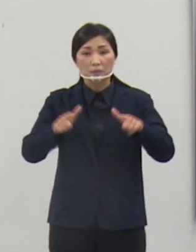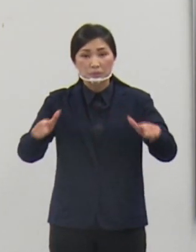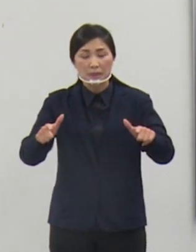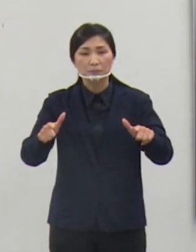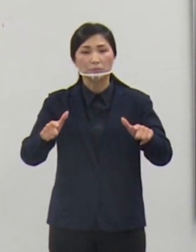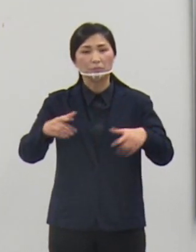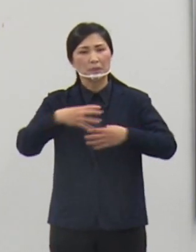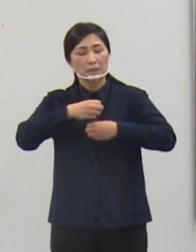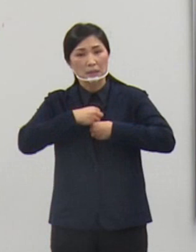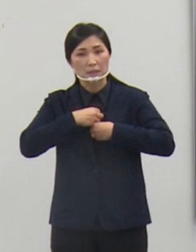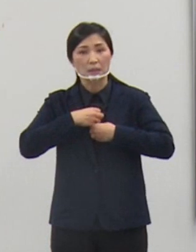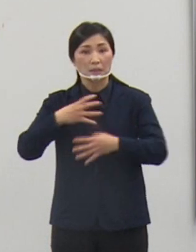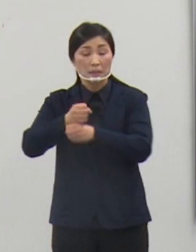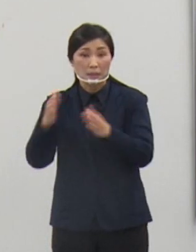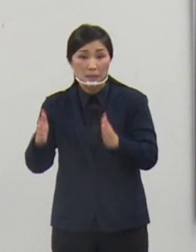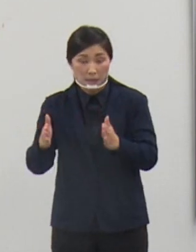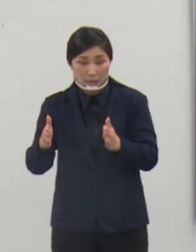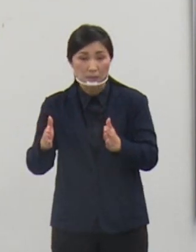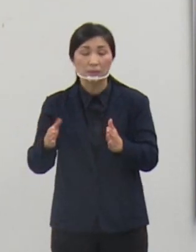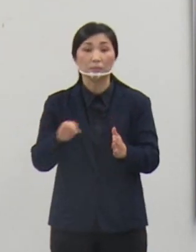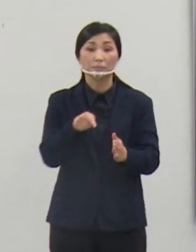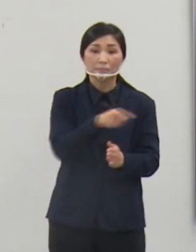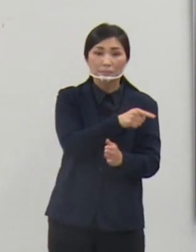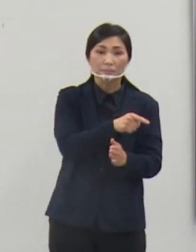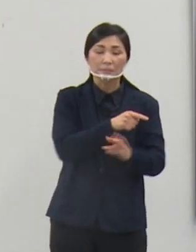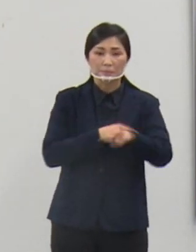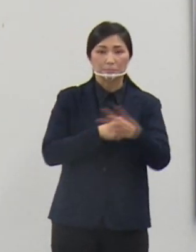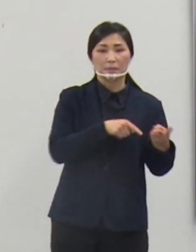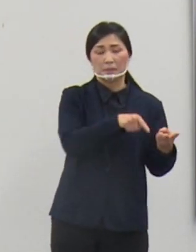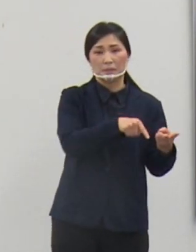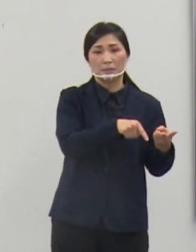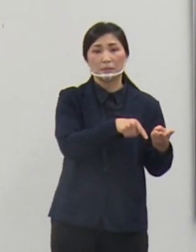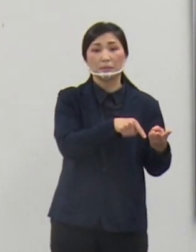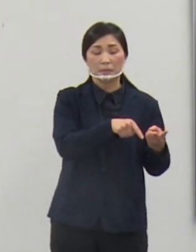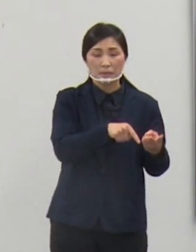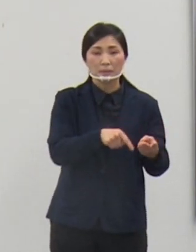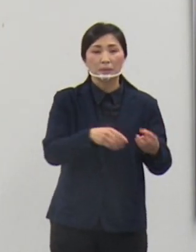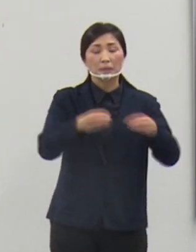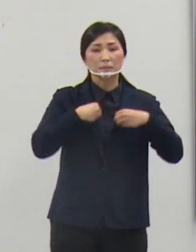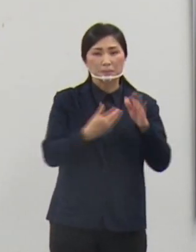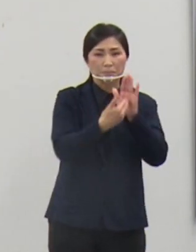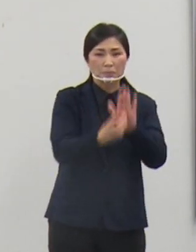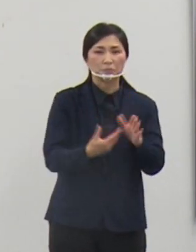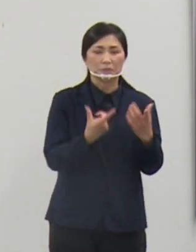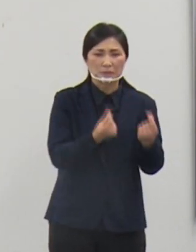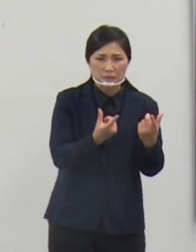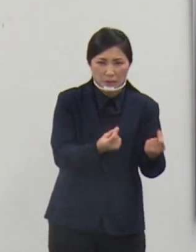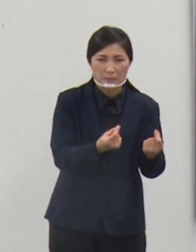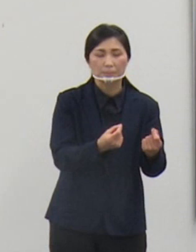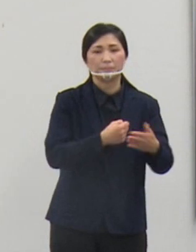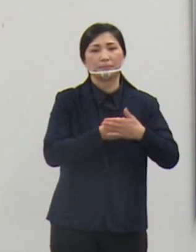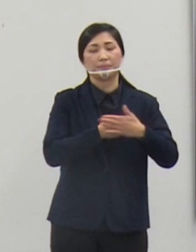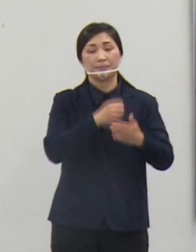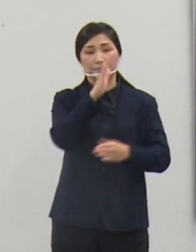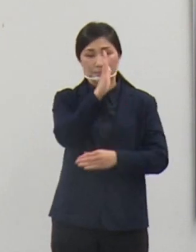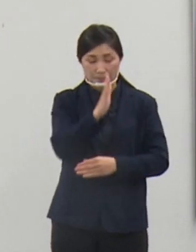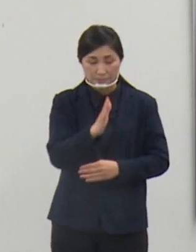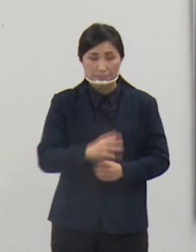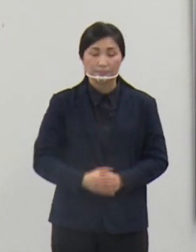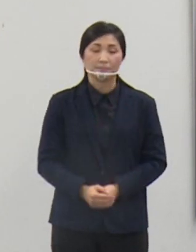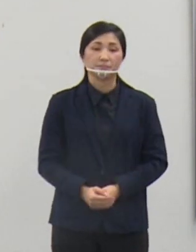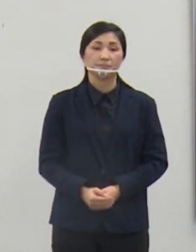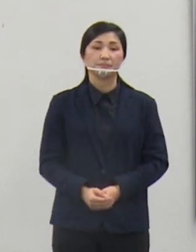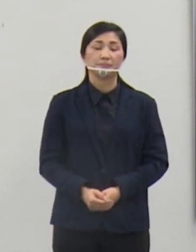止対策徹底期間に移行し、県民の皆様には感染防止対策の徹底に引き続きご協力をお願いいたします